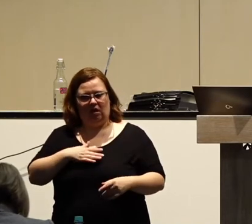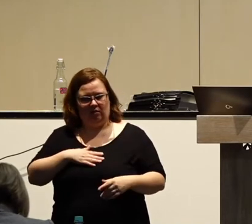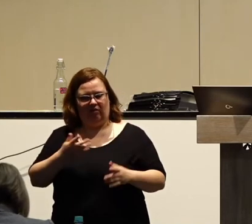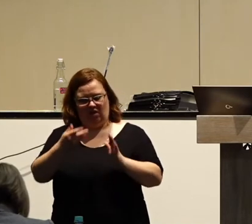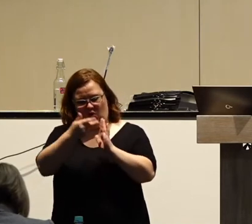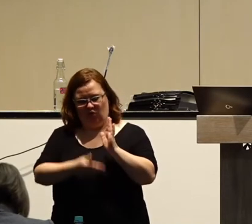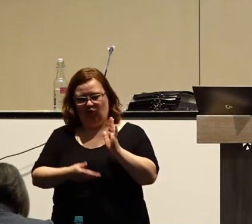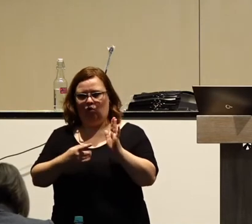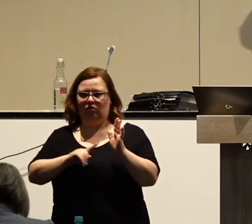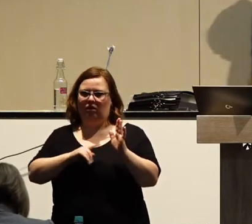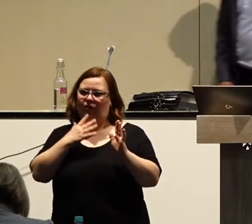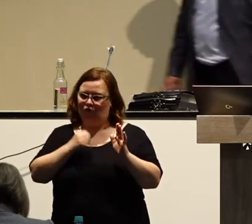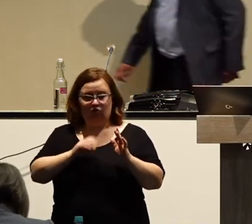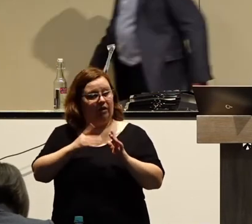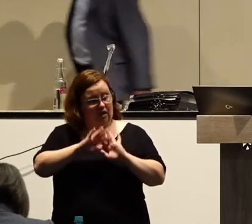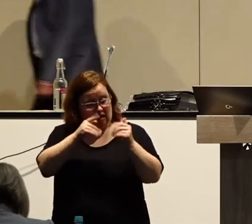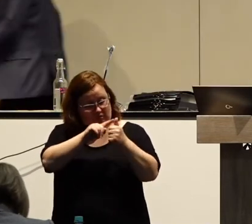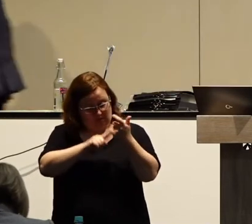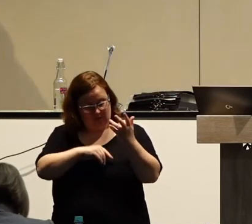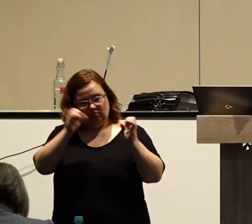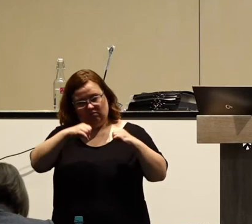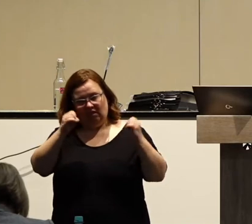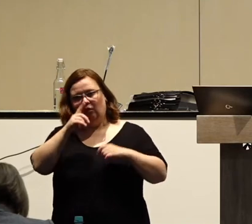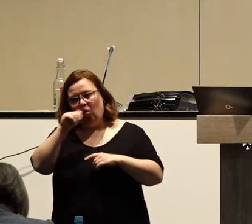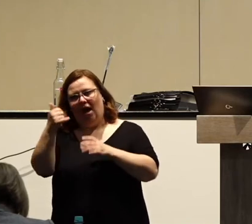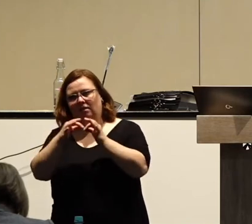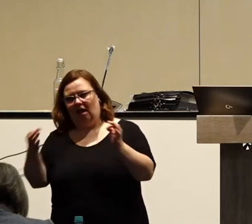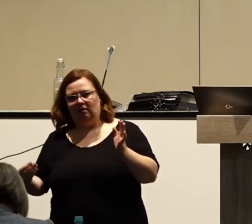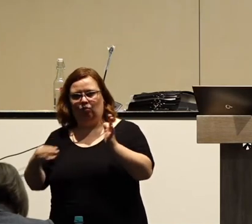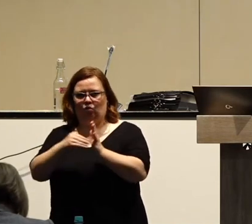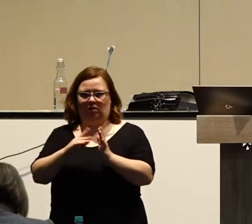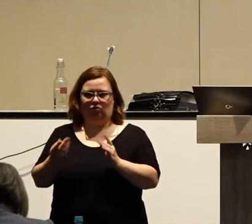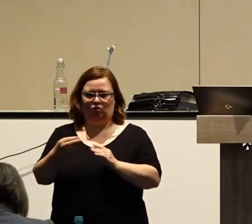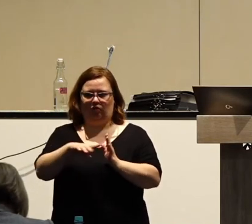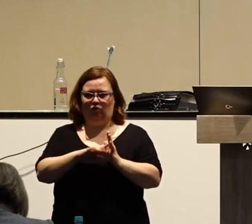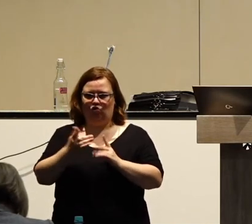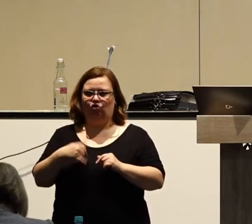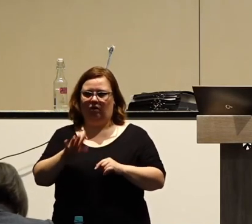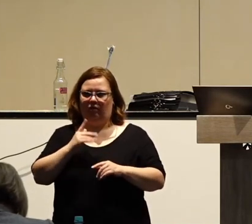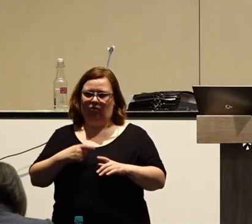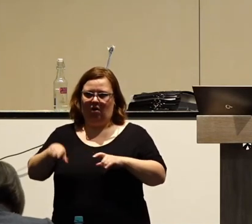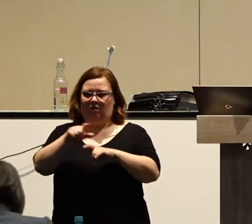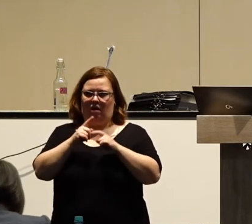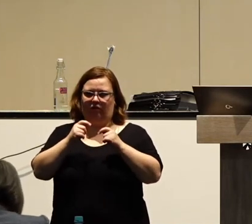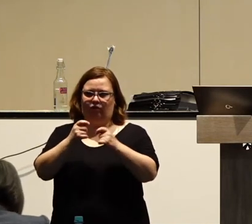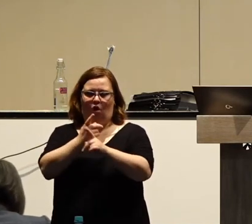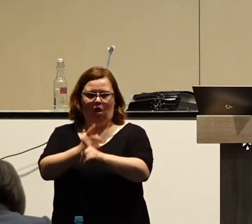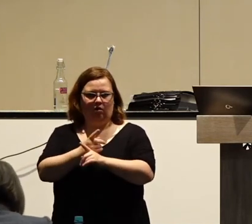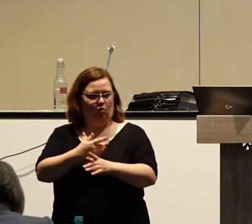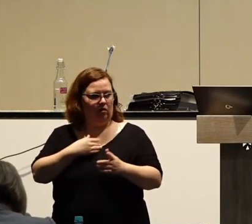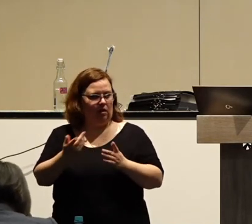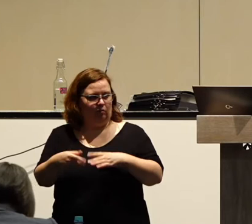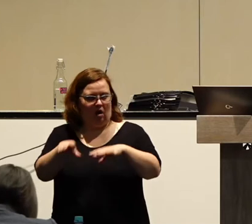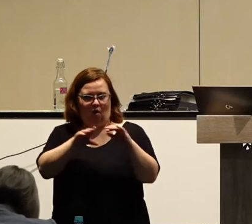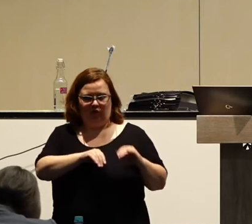aufgeführt sind und wir folgen diesem ganzen Geschehen und wir finden diesen Antrag gut und es wäre schön, wenn Sie diesen Antrag von uns folgen können oder es selber noch